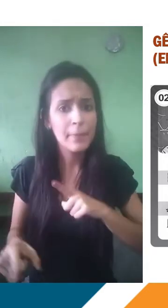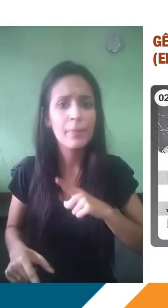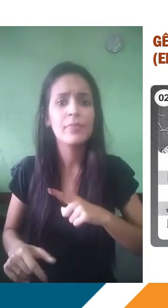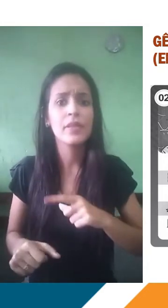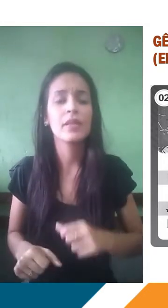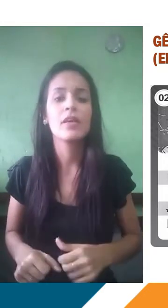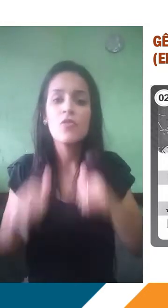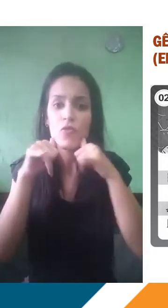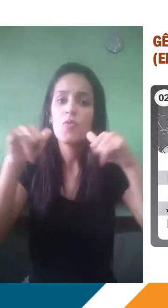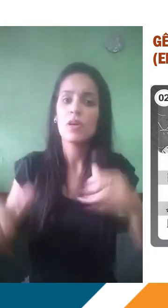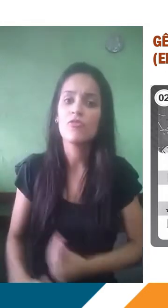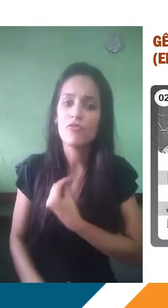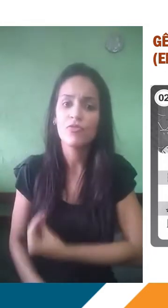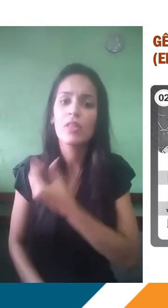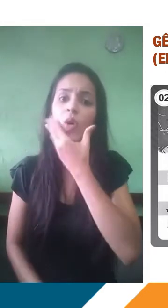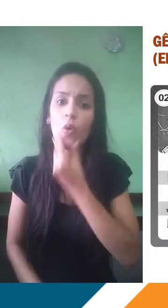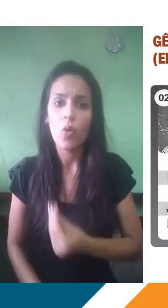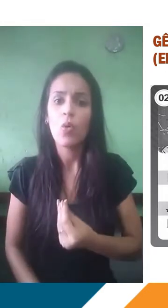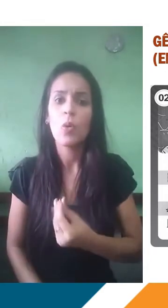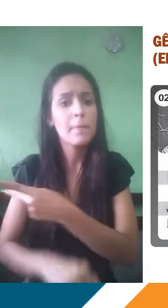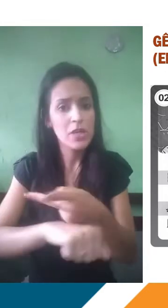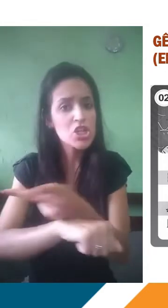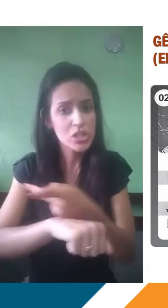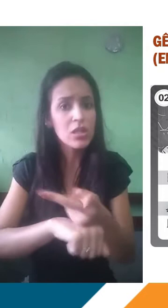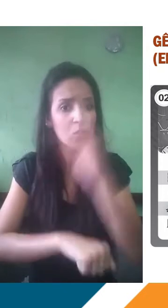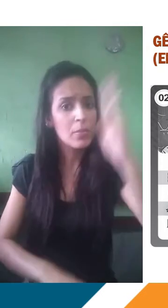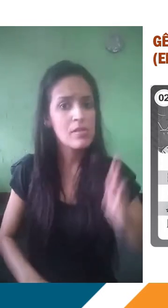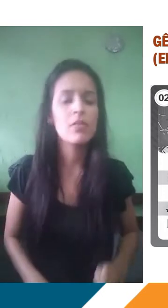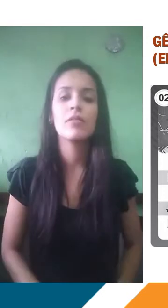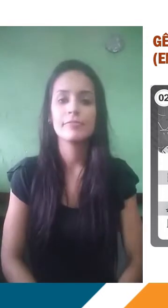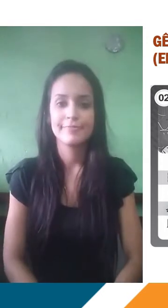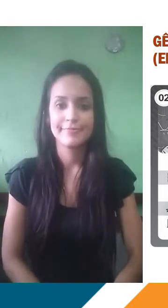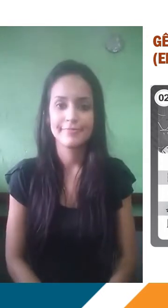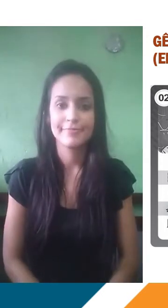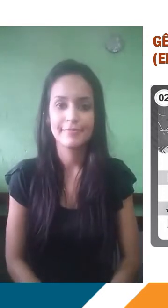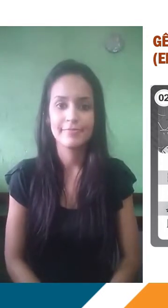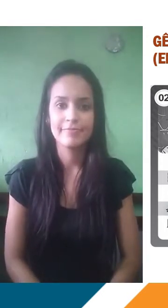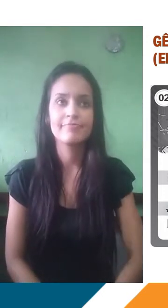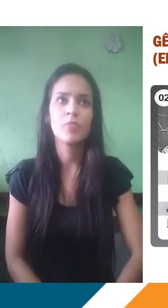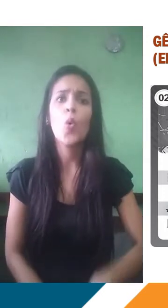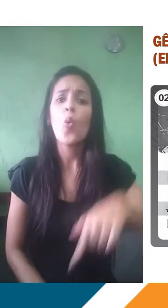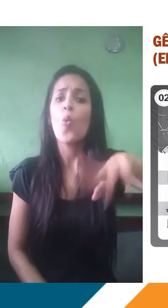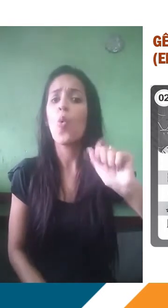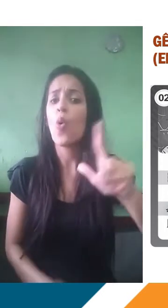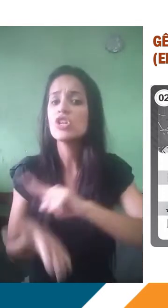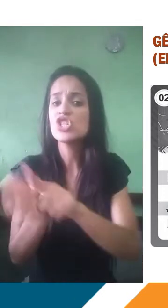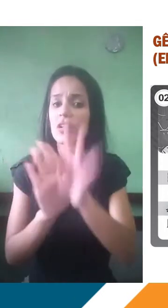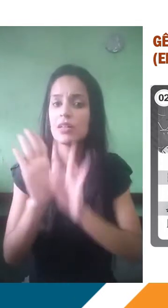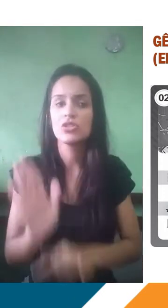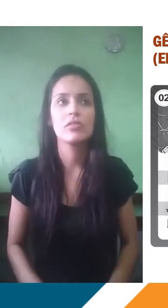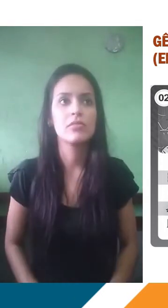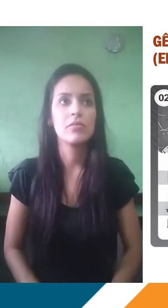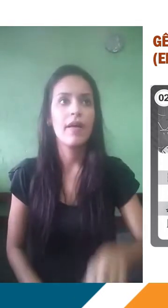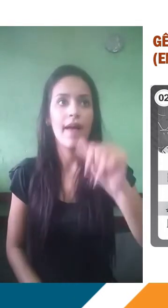Glazer, premiado pesquisador brasileiro da atualidade. Essa apresentação subverte o gênero textual ao Letra